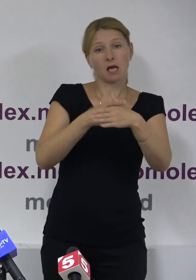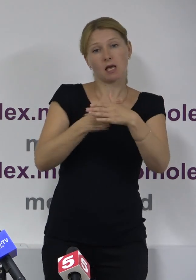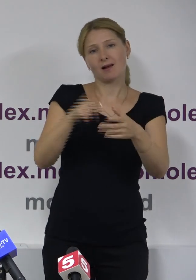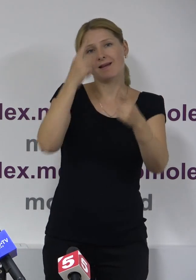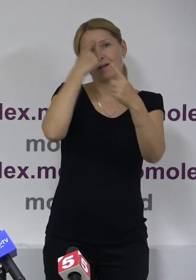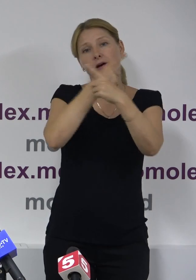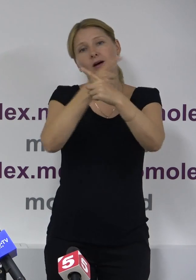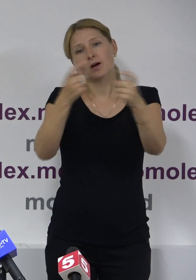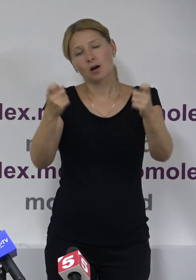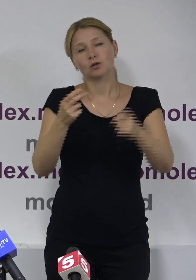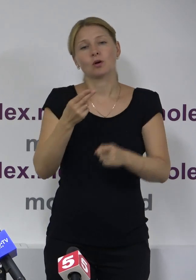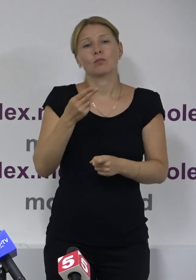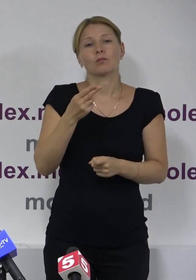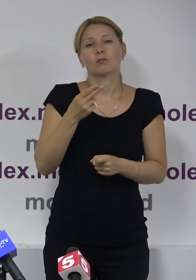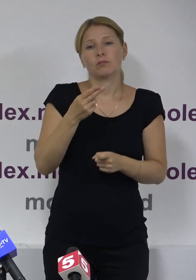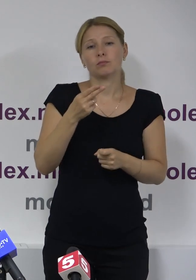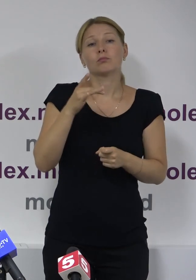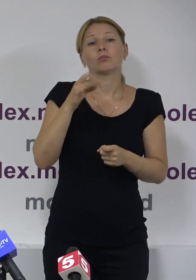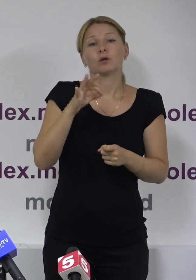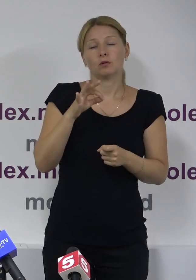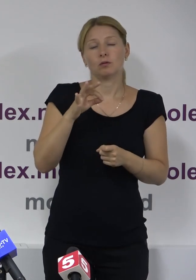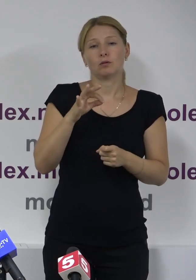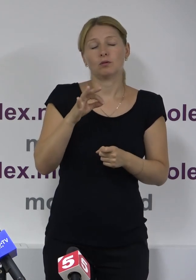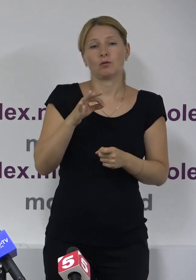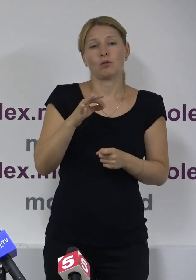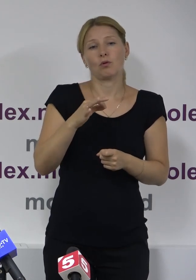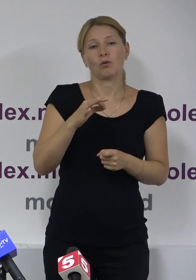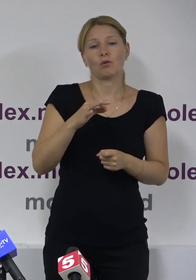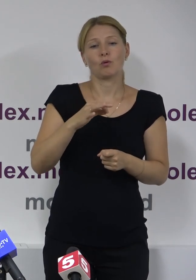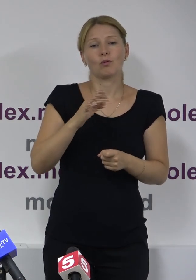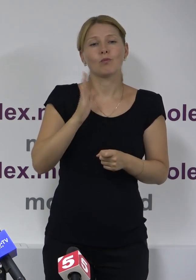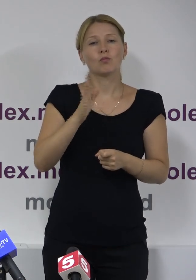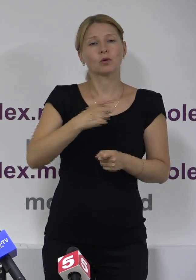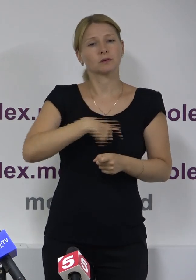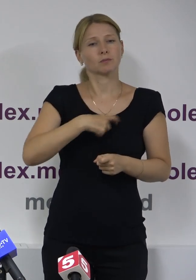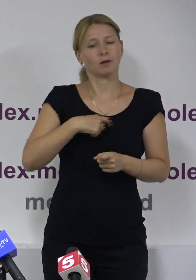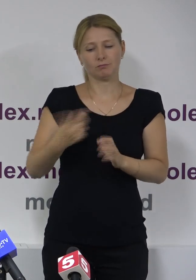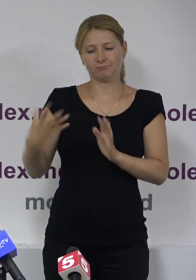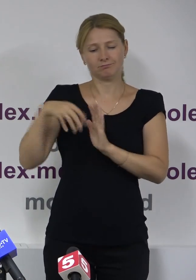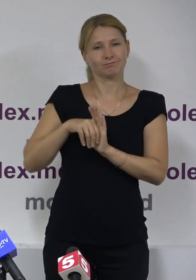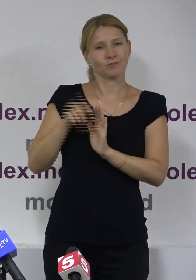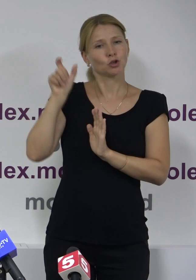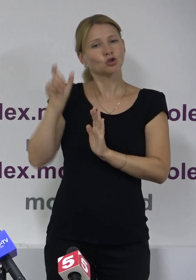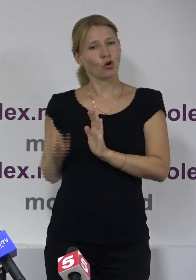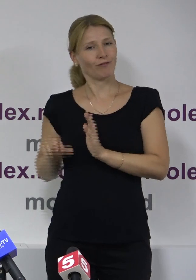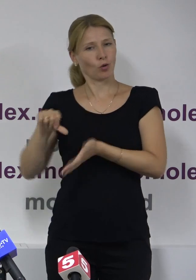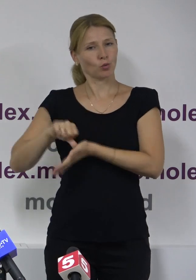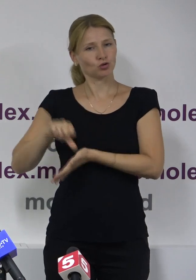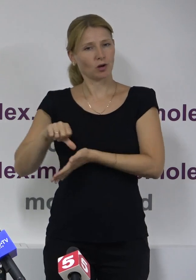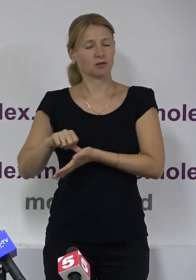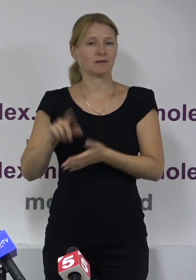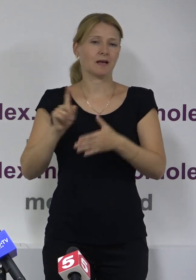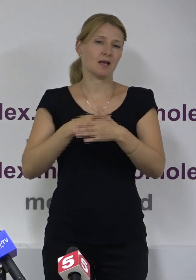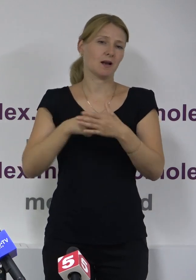mai bine zis, despre faptul că vor avea o anumită persoană drept candidat la alegeri prezidențiale, spre exemplu, sau la